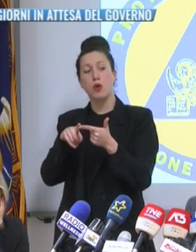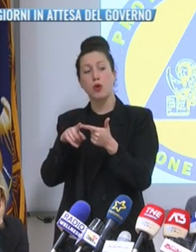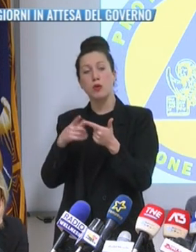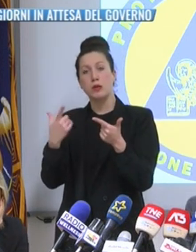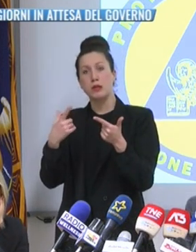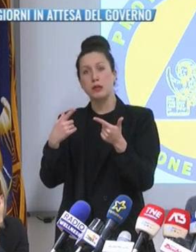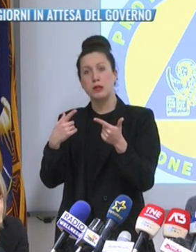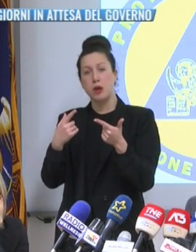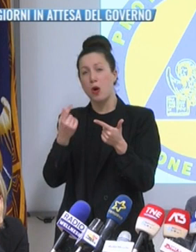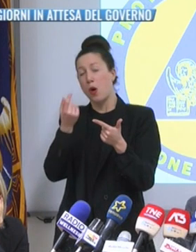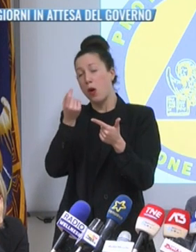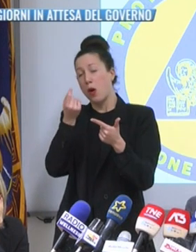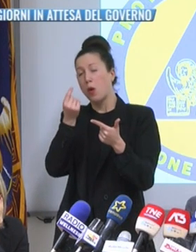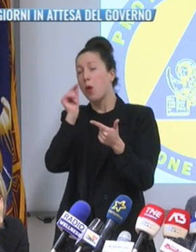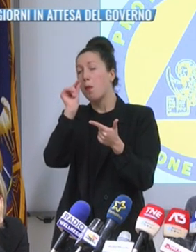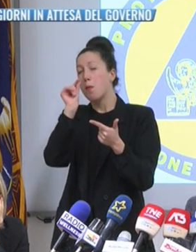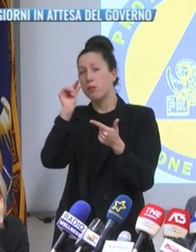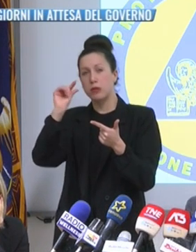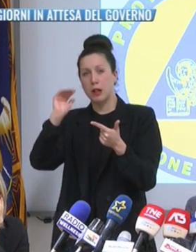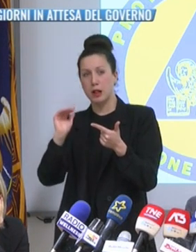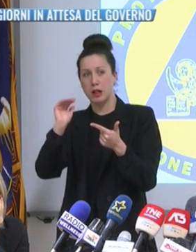un po' più bassa.